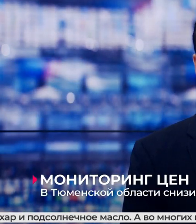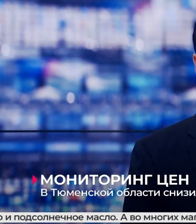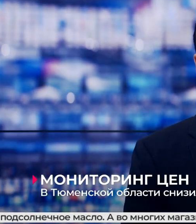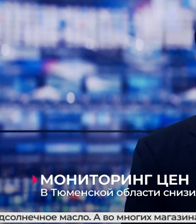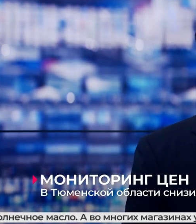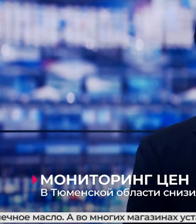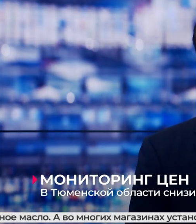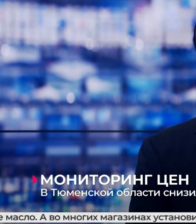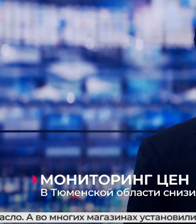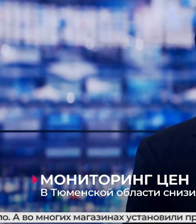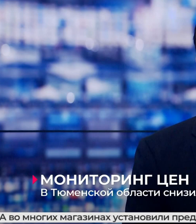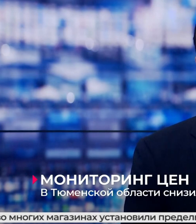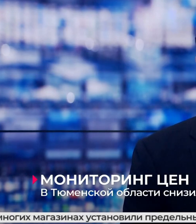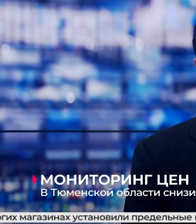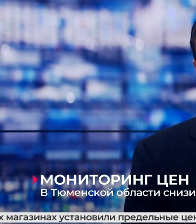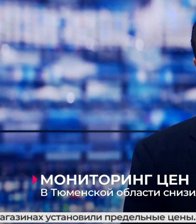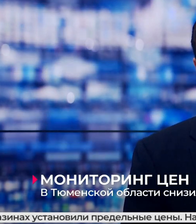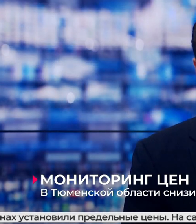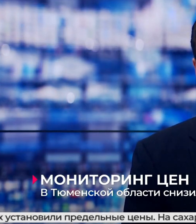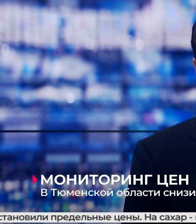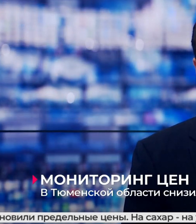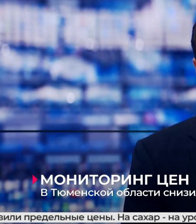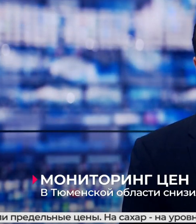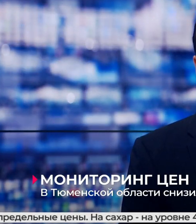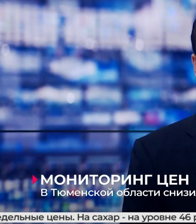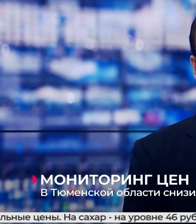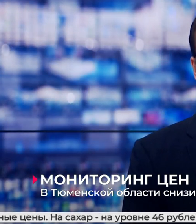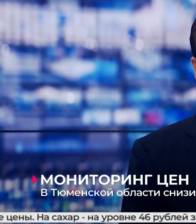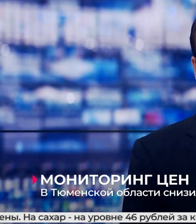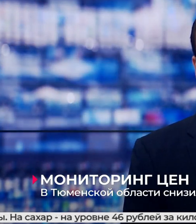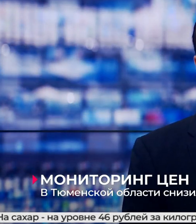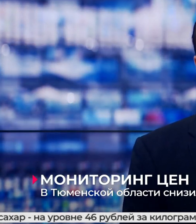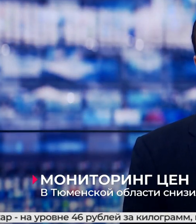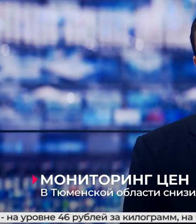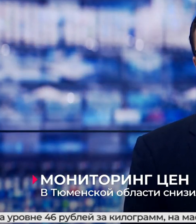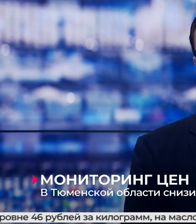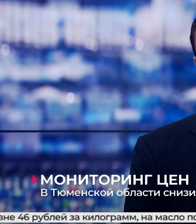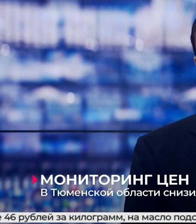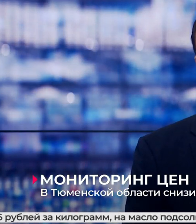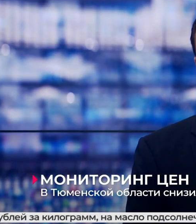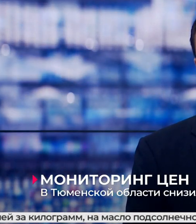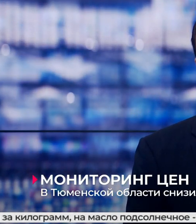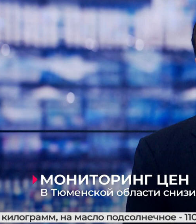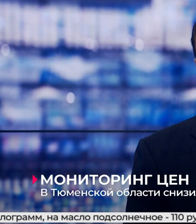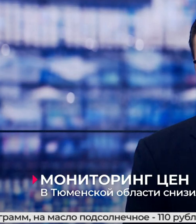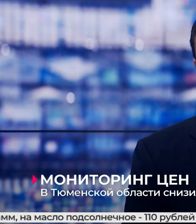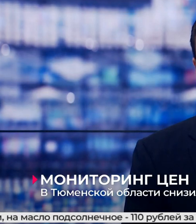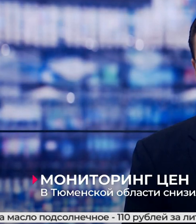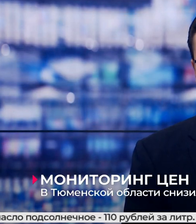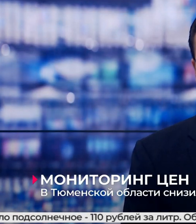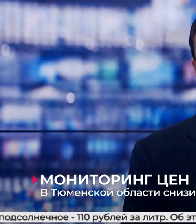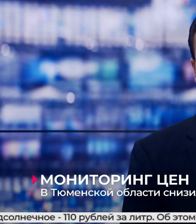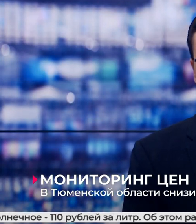за килограмм, на подсолнечное масло 110 рублей за литр. Об этом сегодня рассказал директор департамента потребрынка и